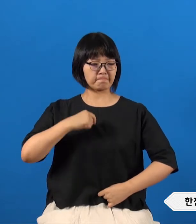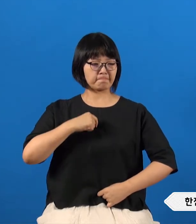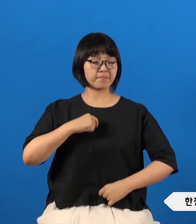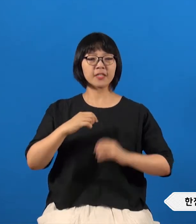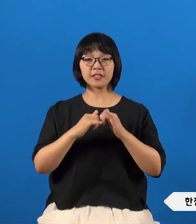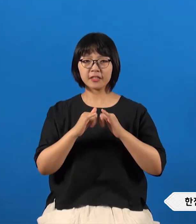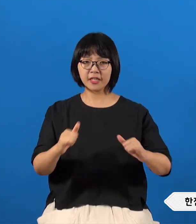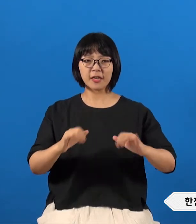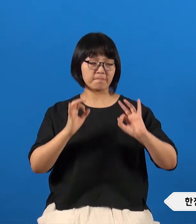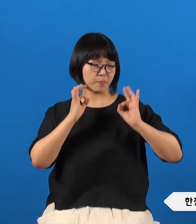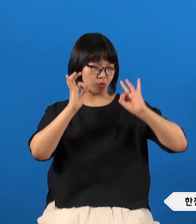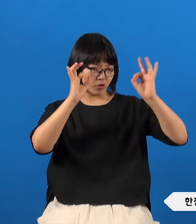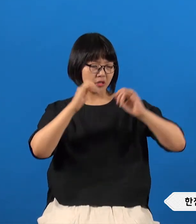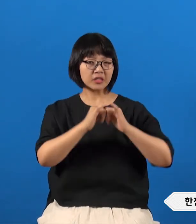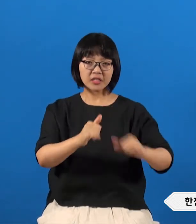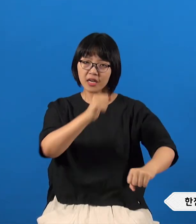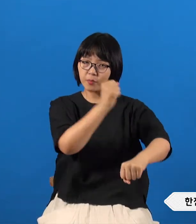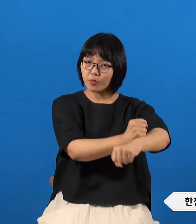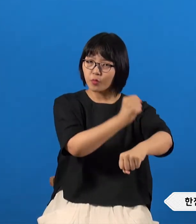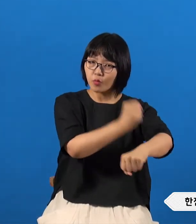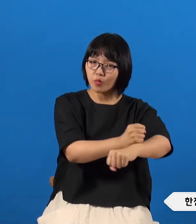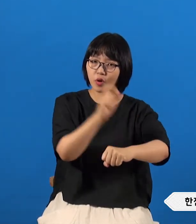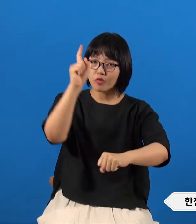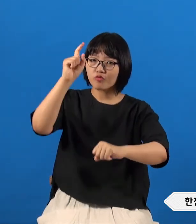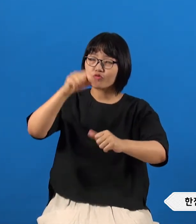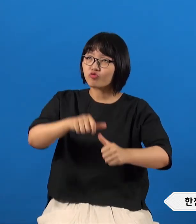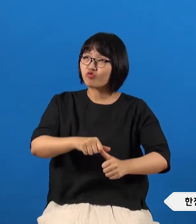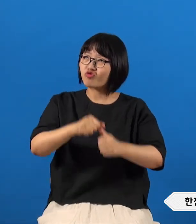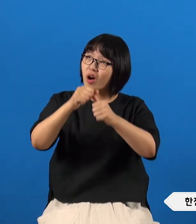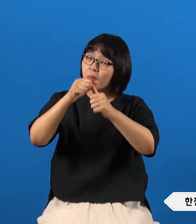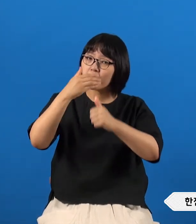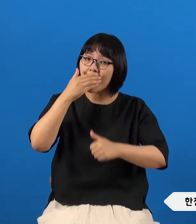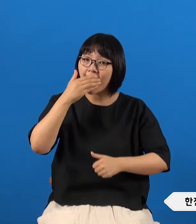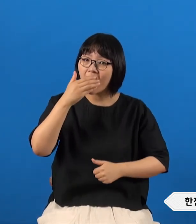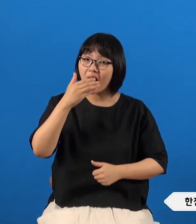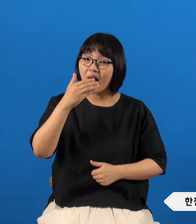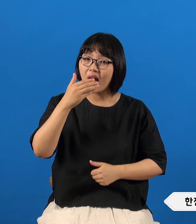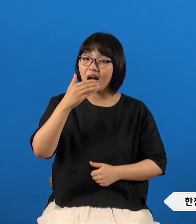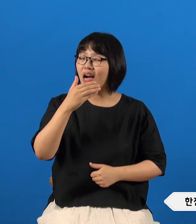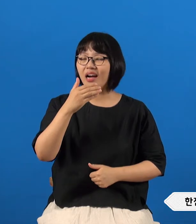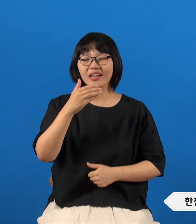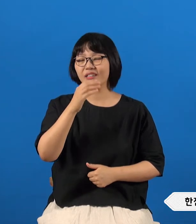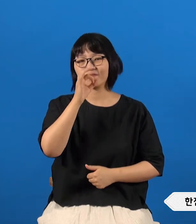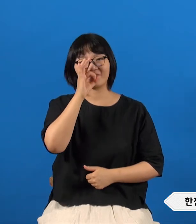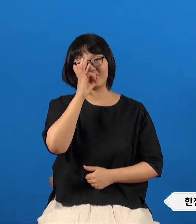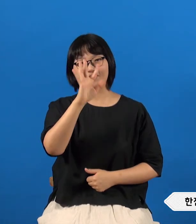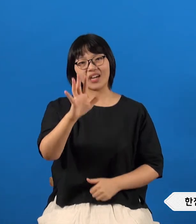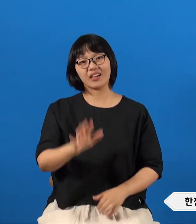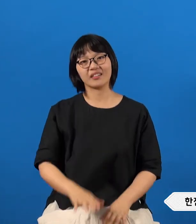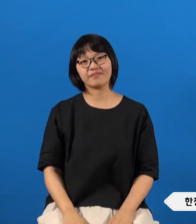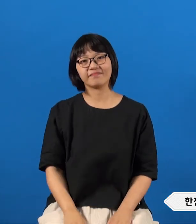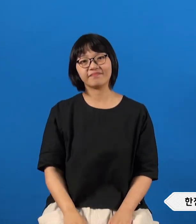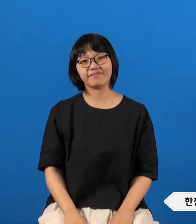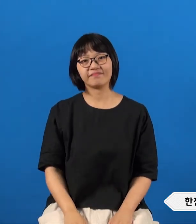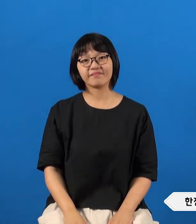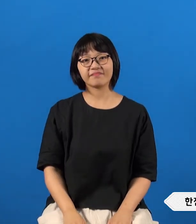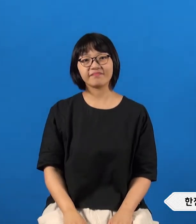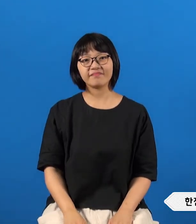쌓아서 죄의 굴레를 벗어버리고 구원의 자리에 이르려고 하면 누구든지 그 사람처럼 실패할 수밖에